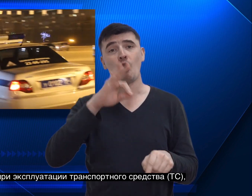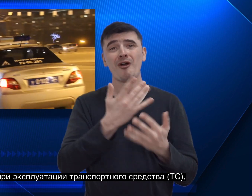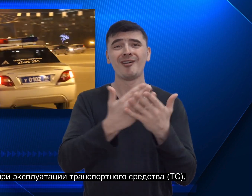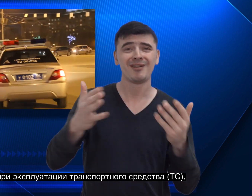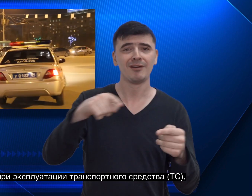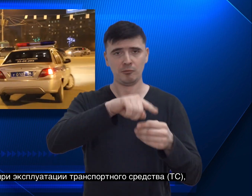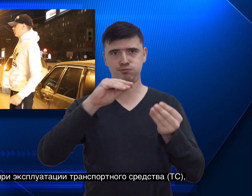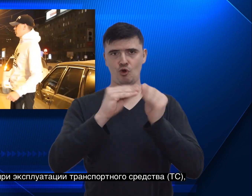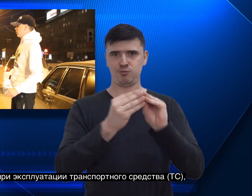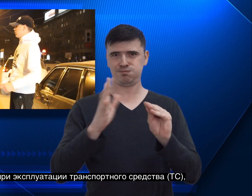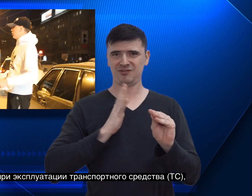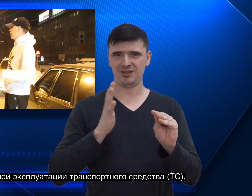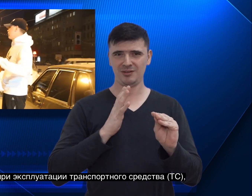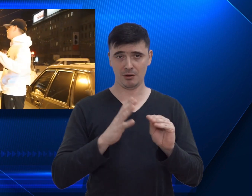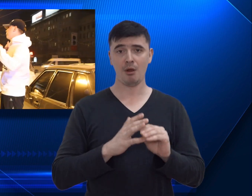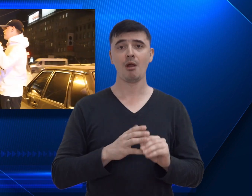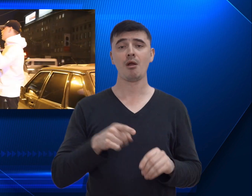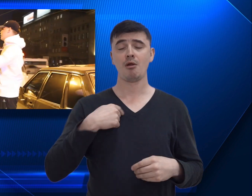Оказалось, что водитель уже полгода ездит без прав.